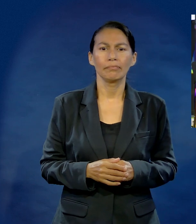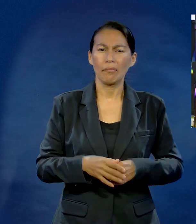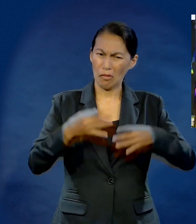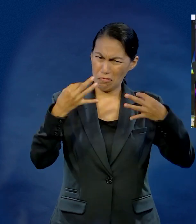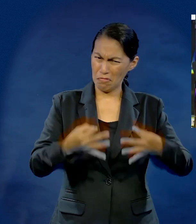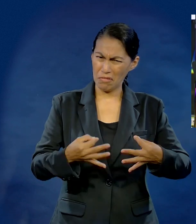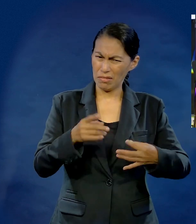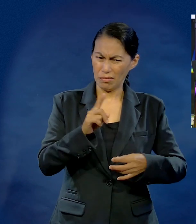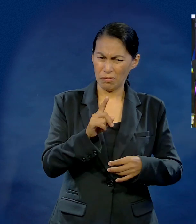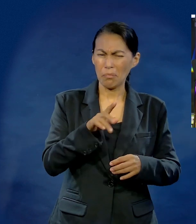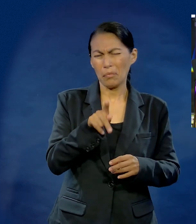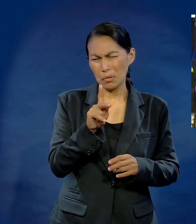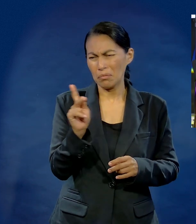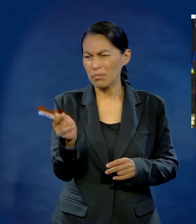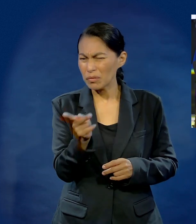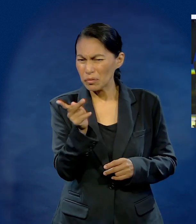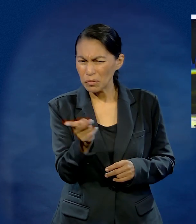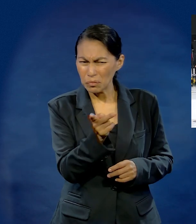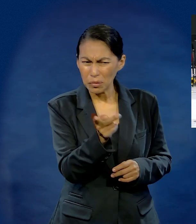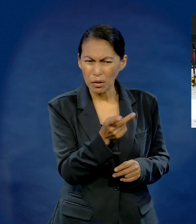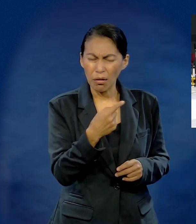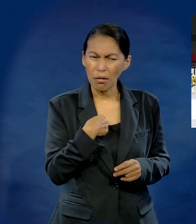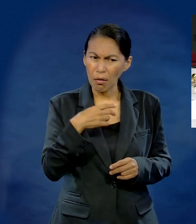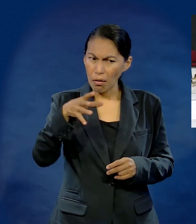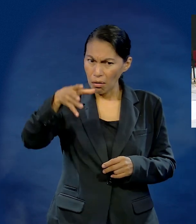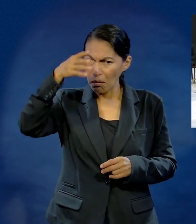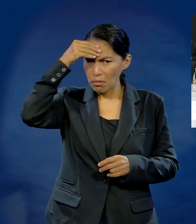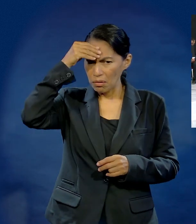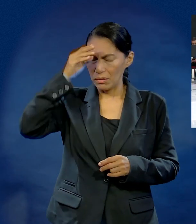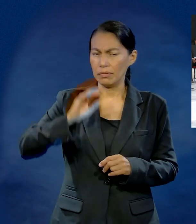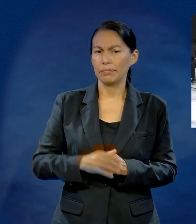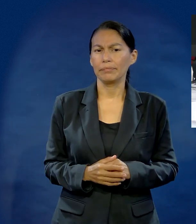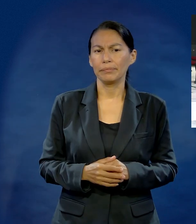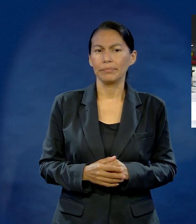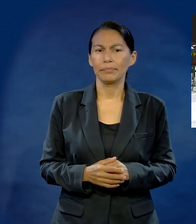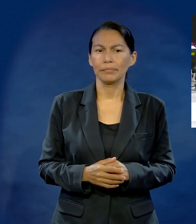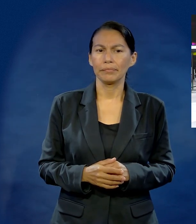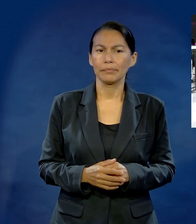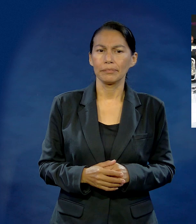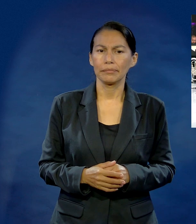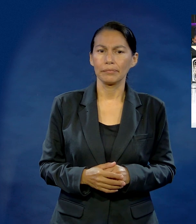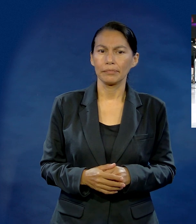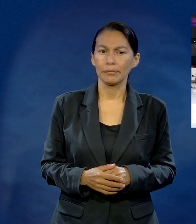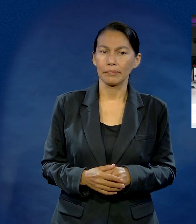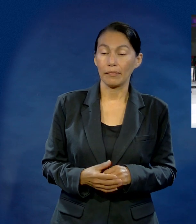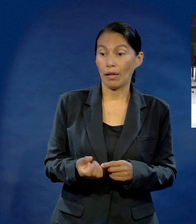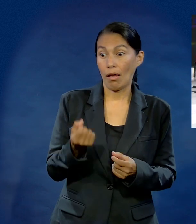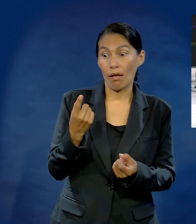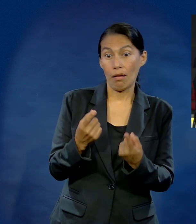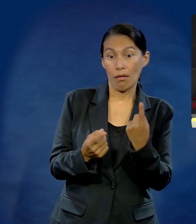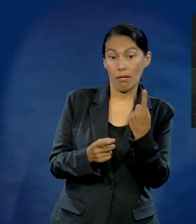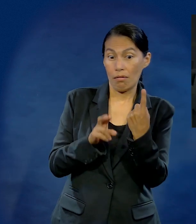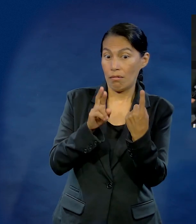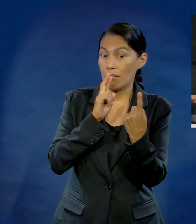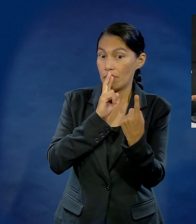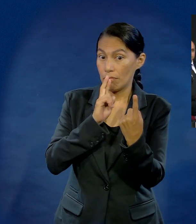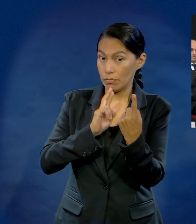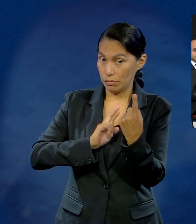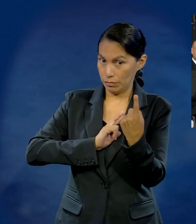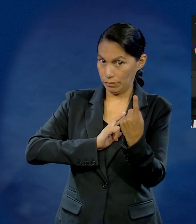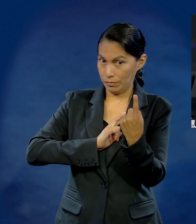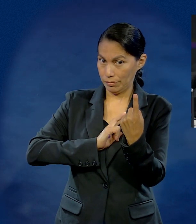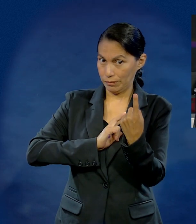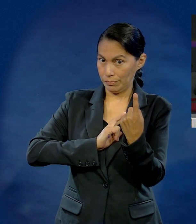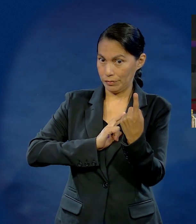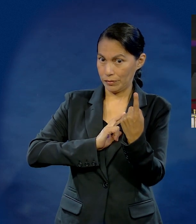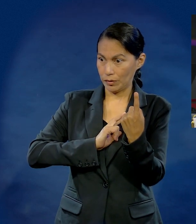Yo me lo he preguntado varias veces y he hecho encuestas. No están avaladas ni nada de esas cosas, pero han sido efectivas para